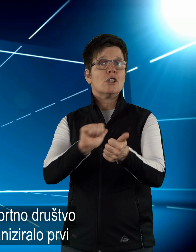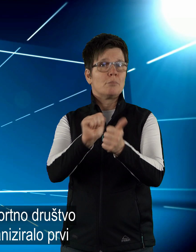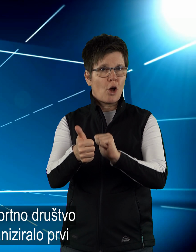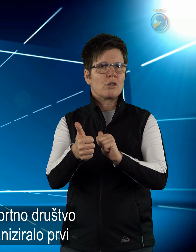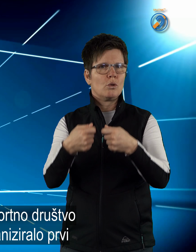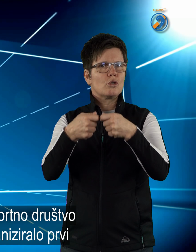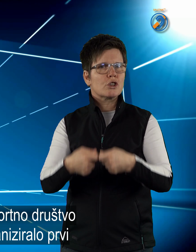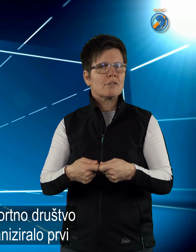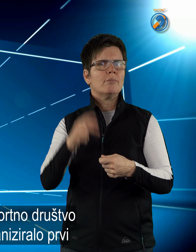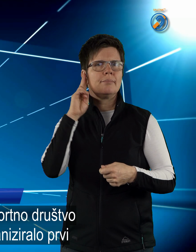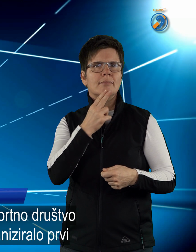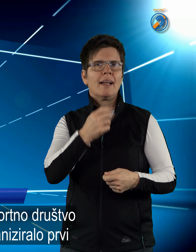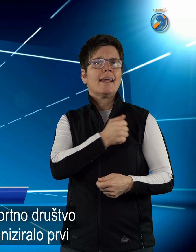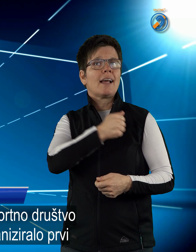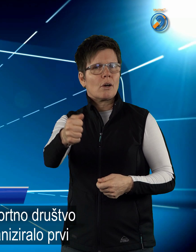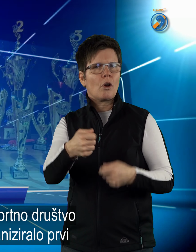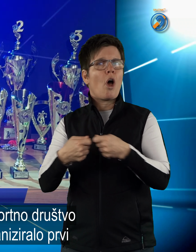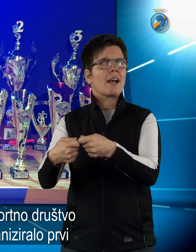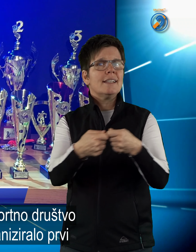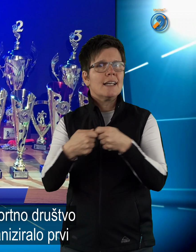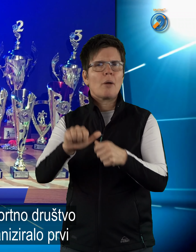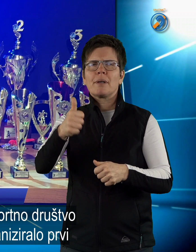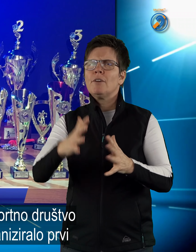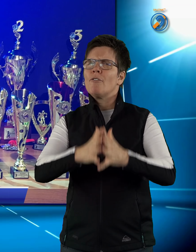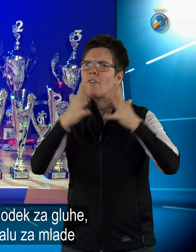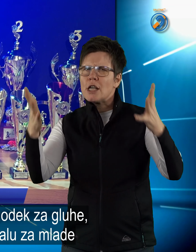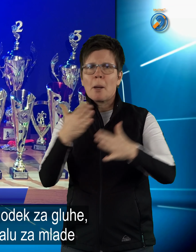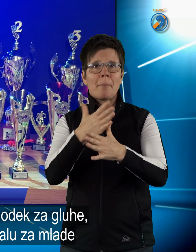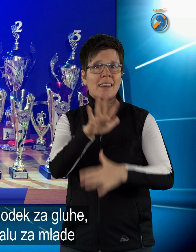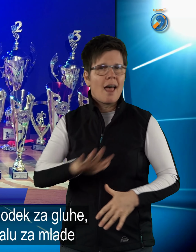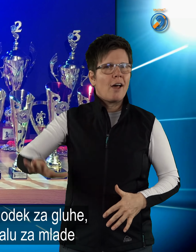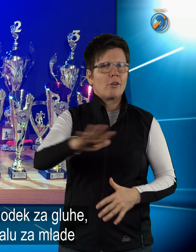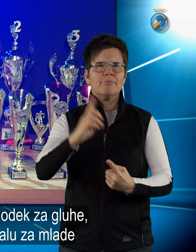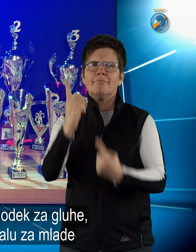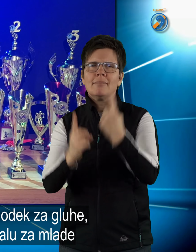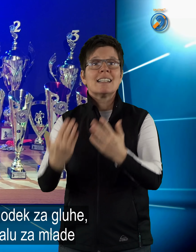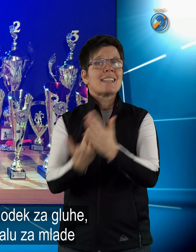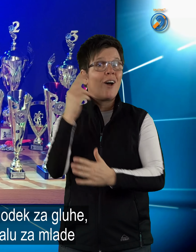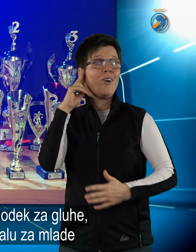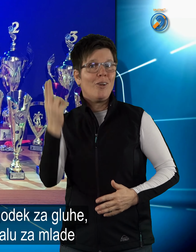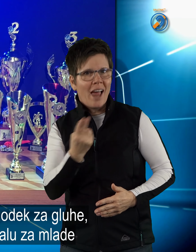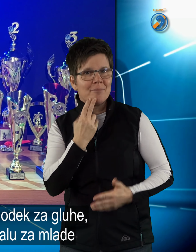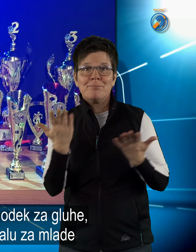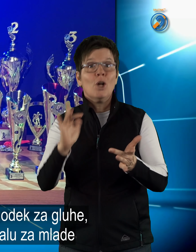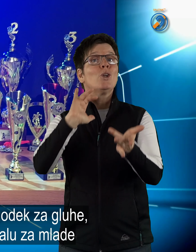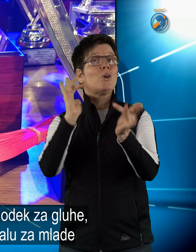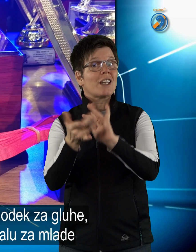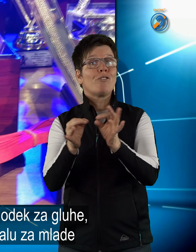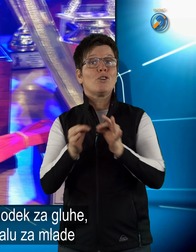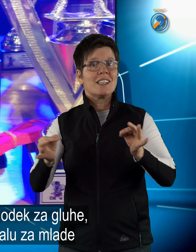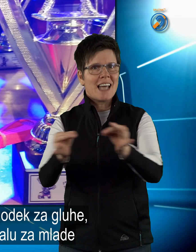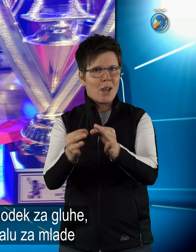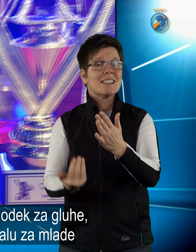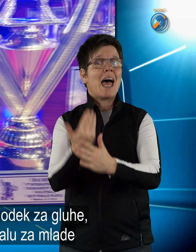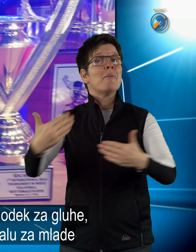Minuli vikend je športno društvo gluhih Herkul organiziralo prvi večji mednarodni dogodek za gluhe, in sicer turnir